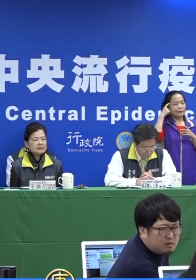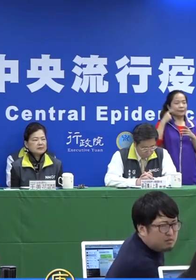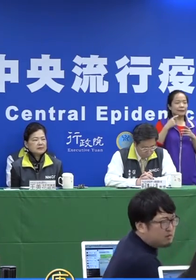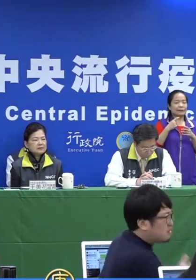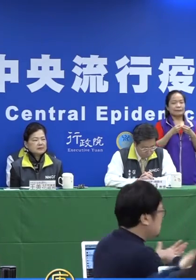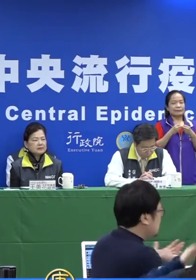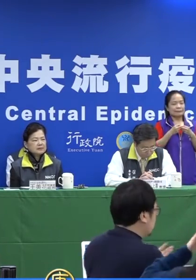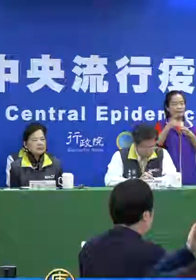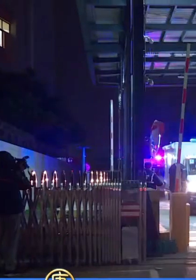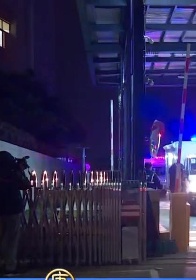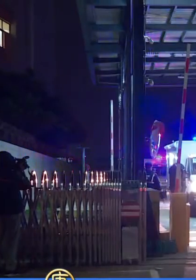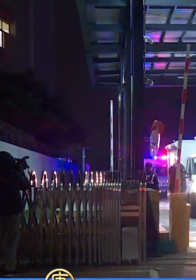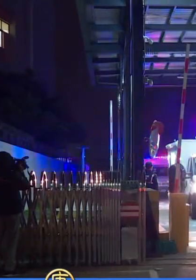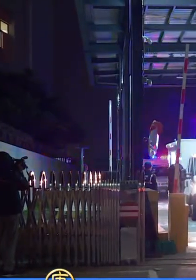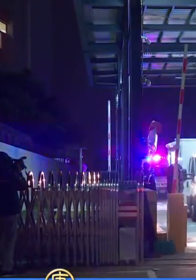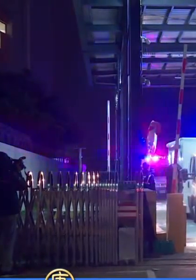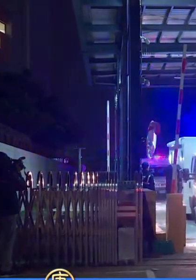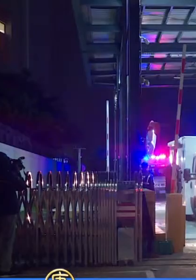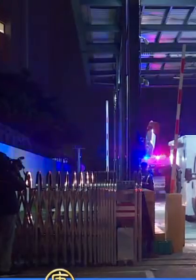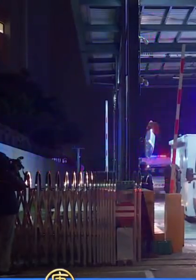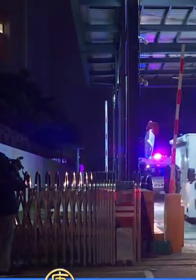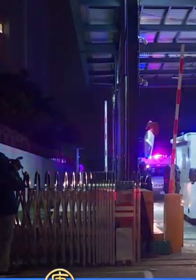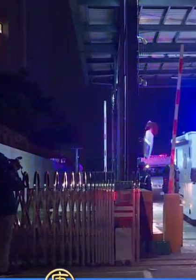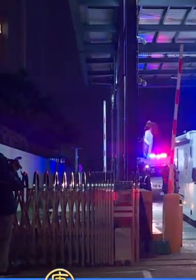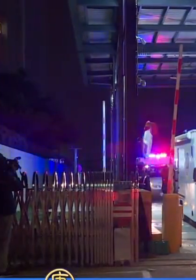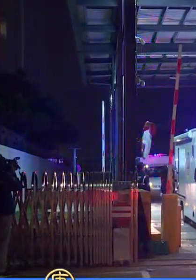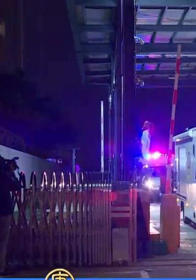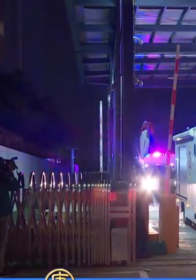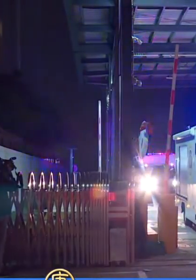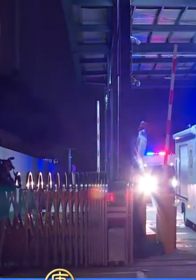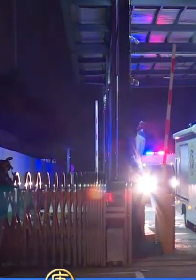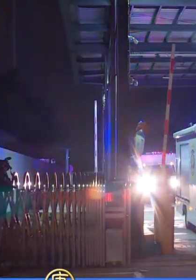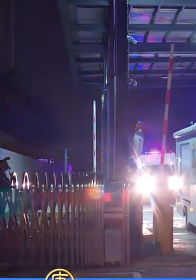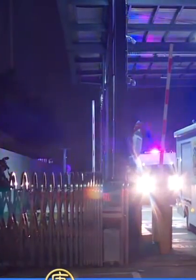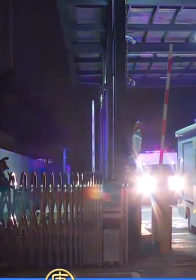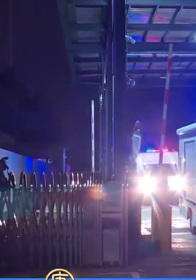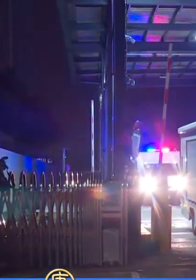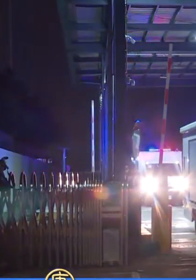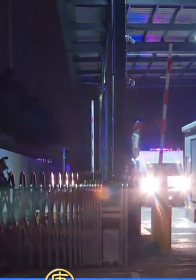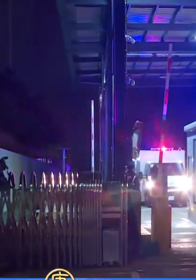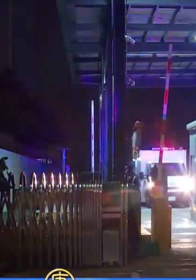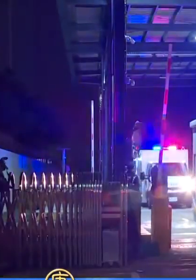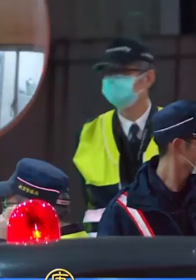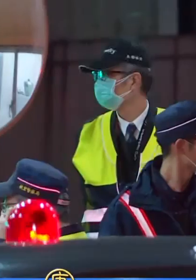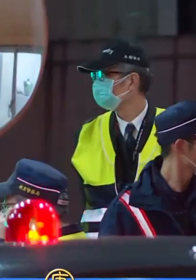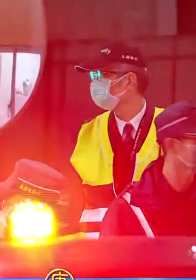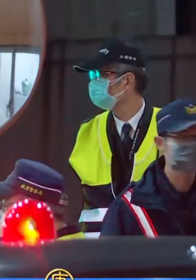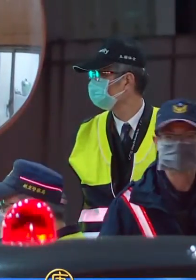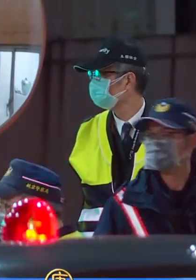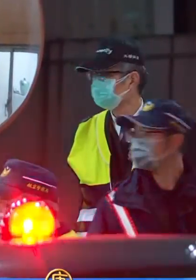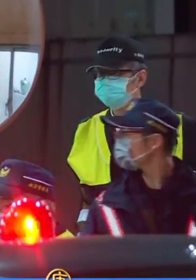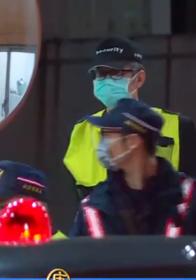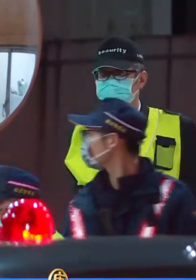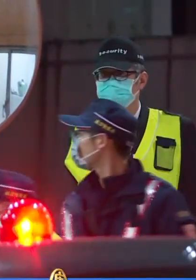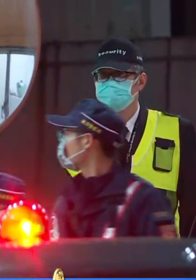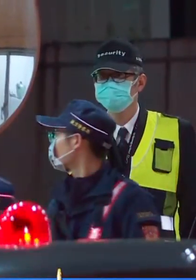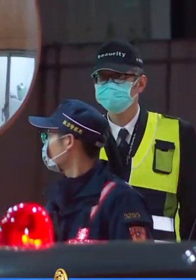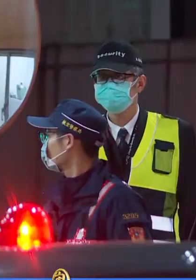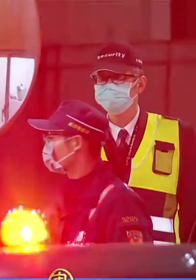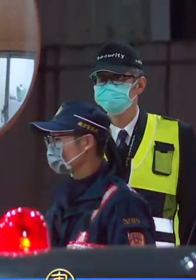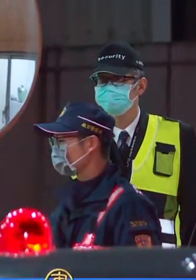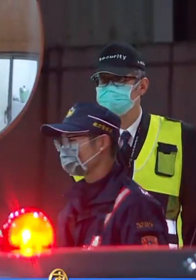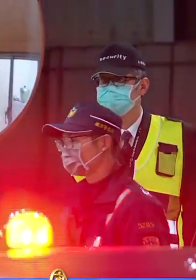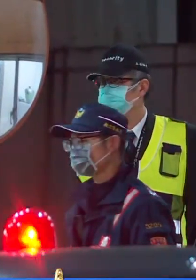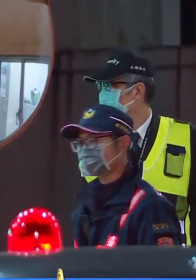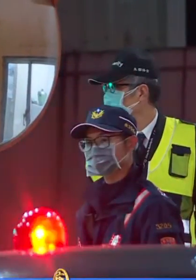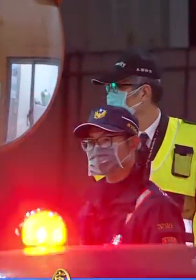医护人员起飞。我方提供的名单除了少数有其他状况，都有在这次返台人员中。陈时中也提出，想先了解返